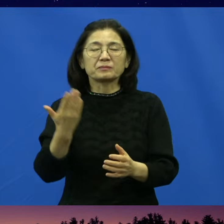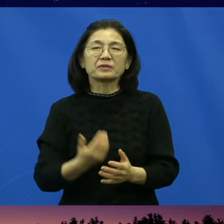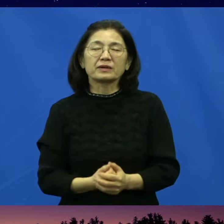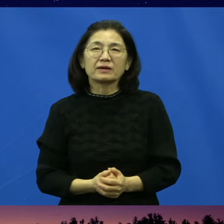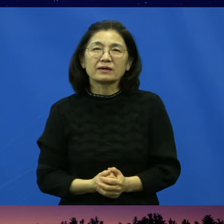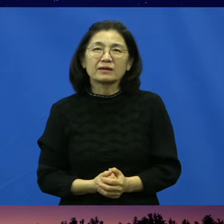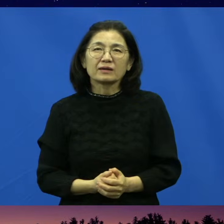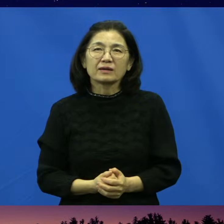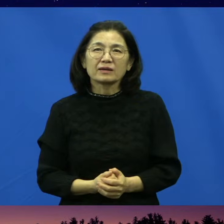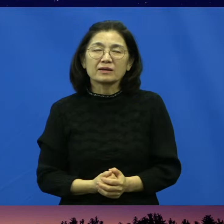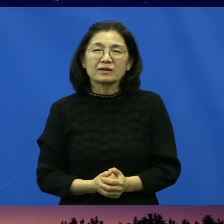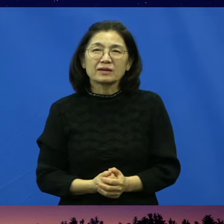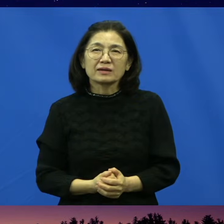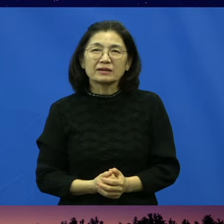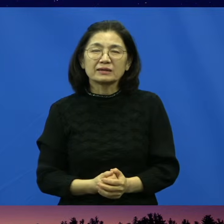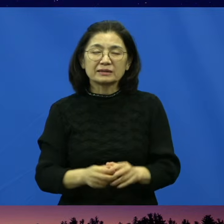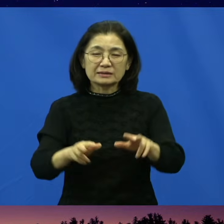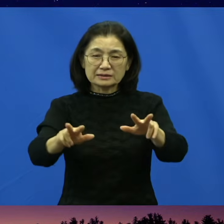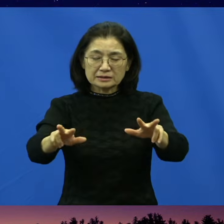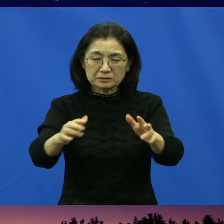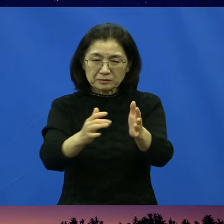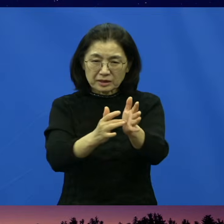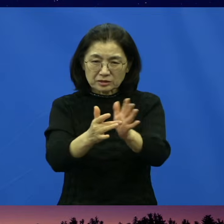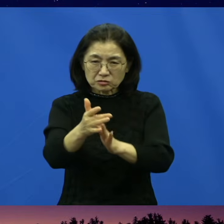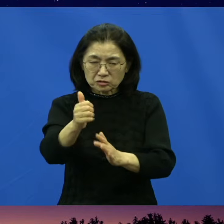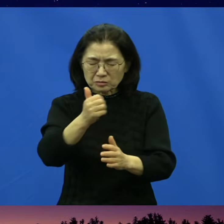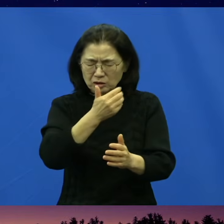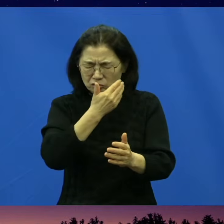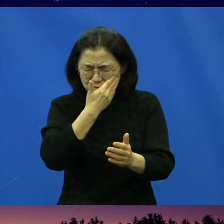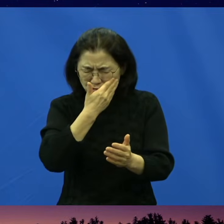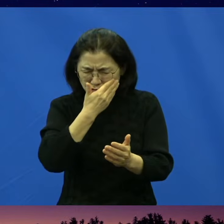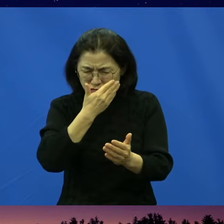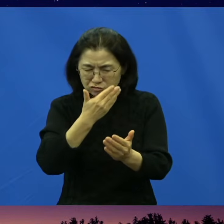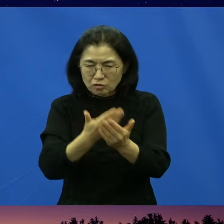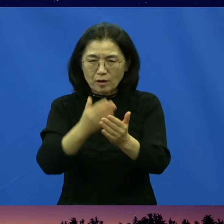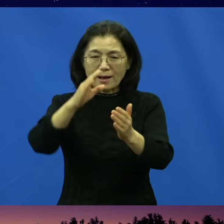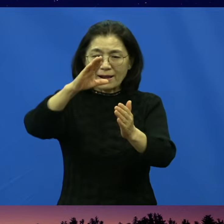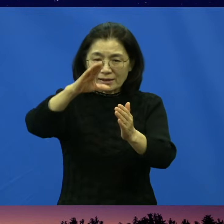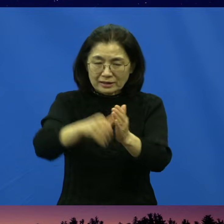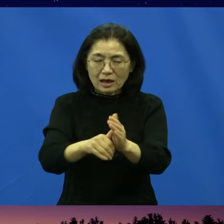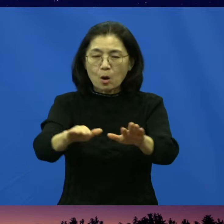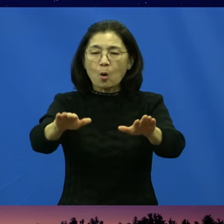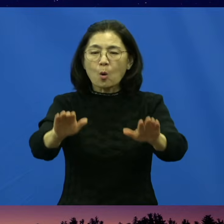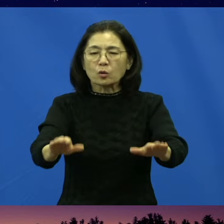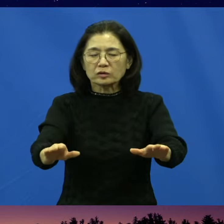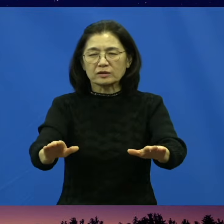십자가로 가고 있는 아주 중요한 시점에 오늘의 이 사건이 발생을 했다는 것이죠.